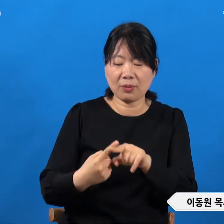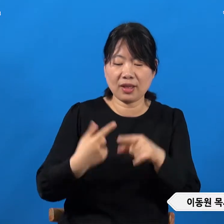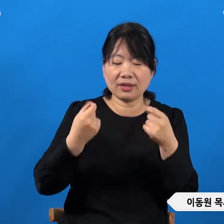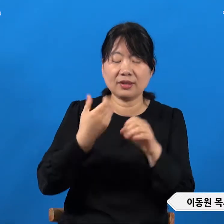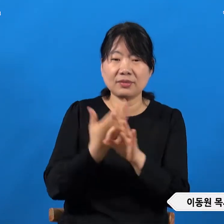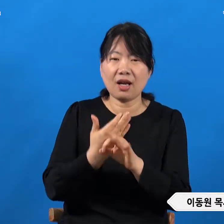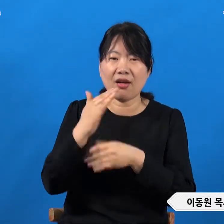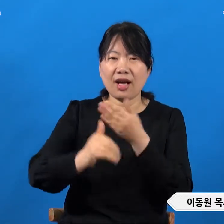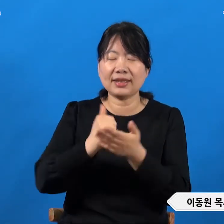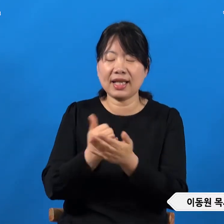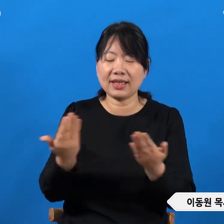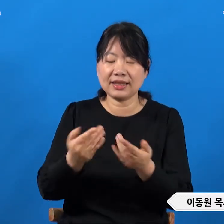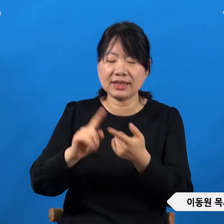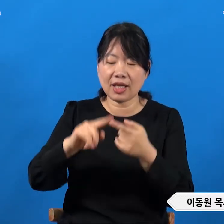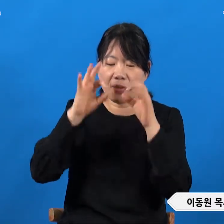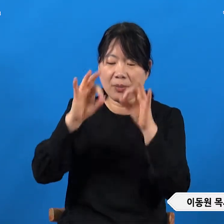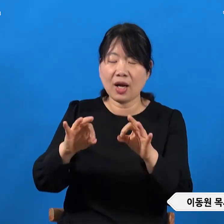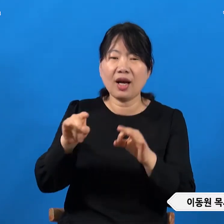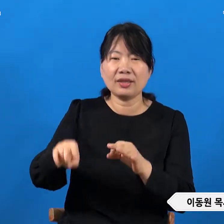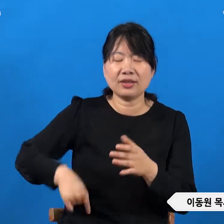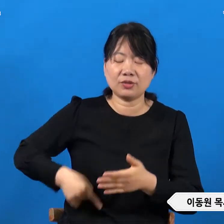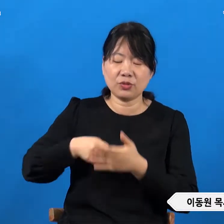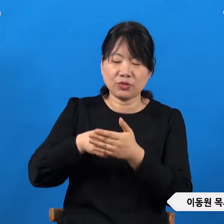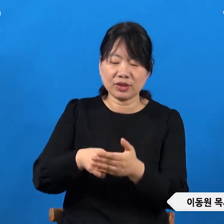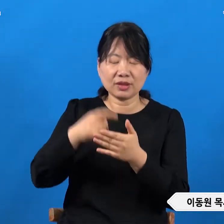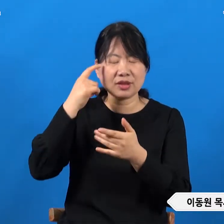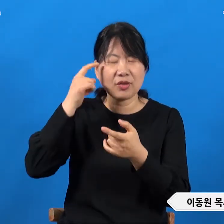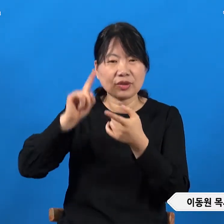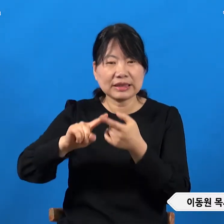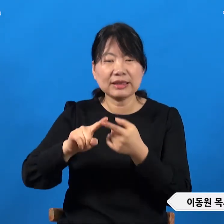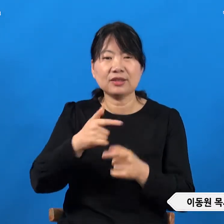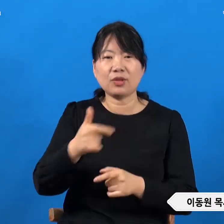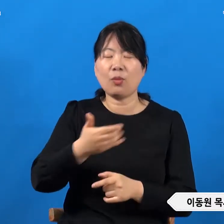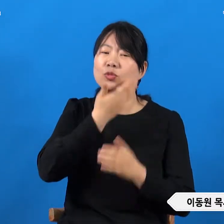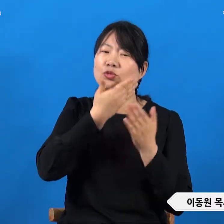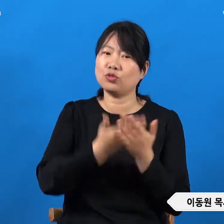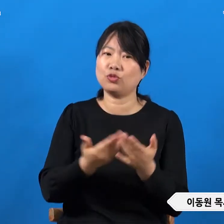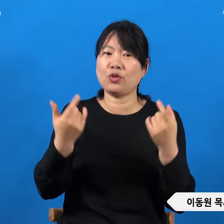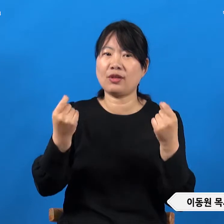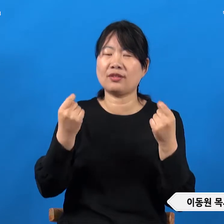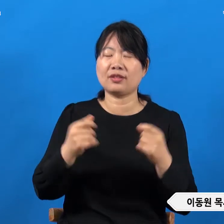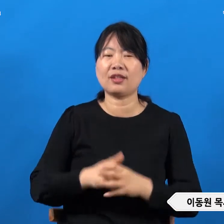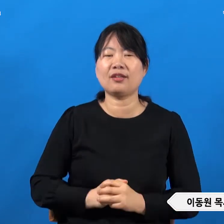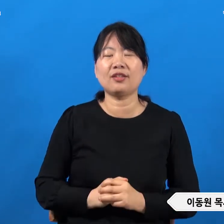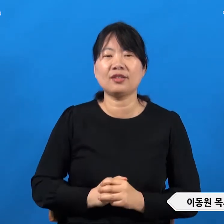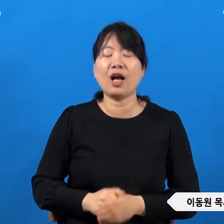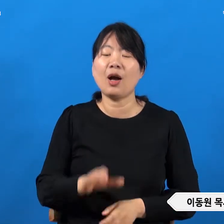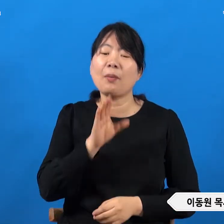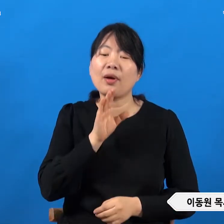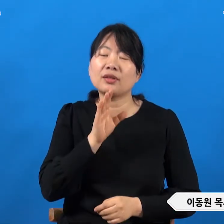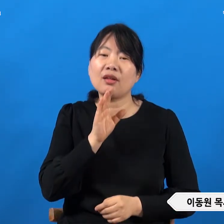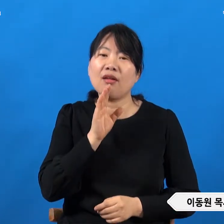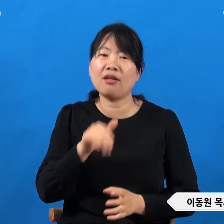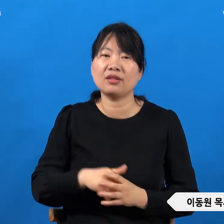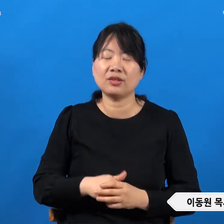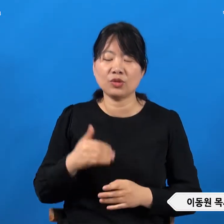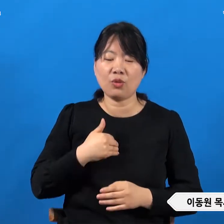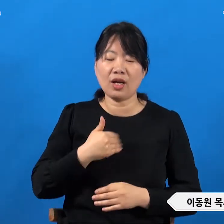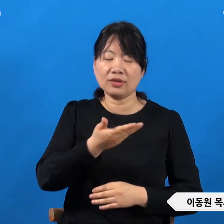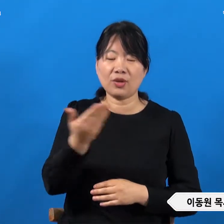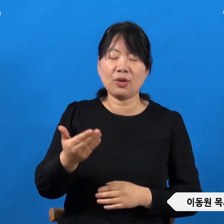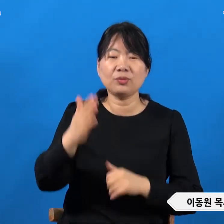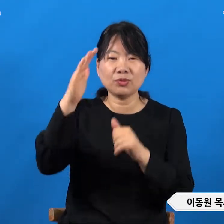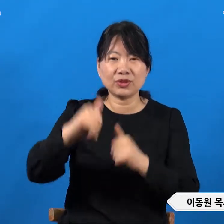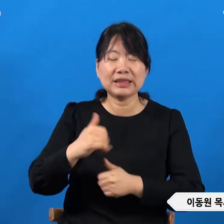그렇다면 하나님의 일에 있어서 이 초지일관의 정신은 얼마나 중요할까요? 그렇습니다. 저와